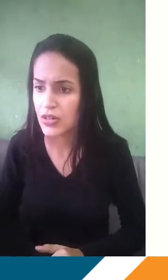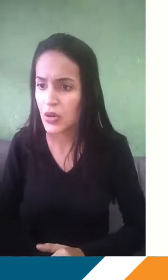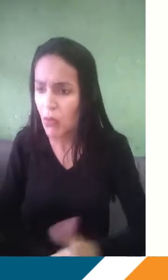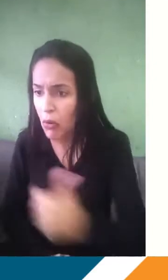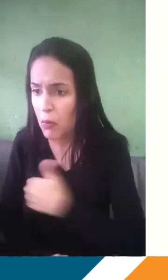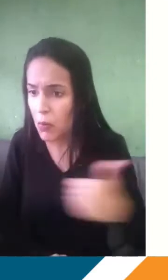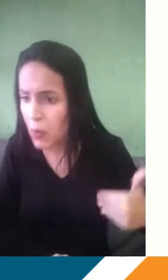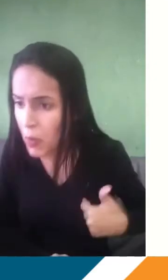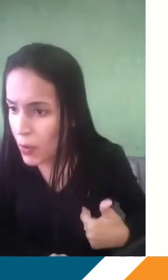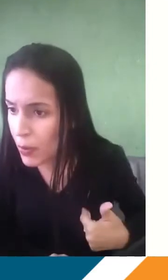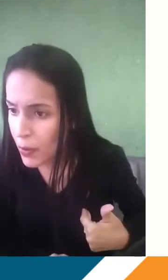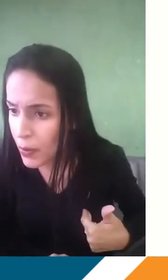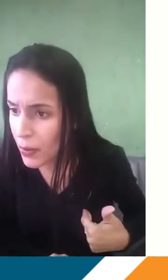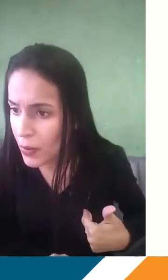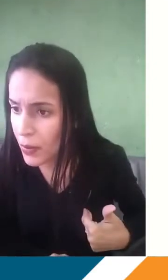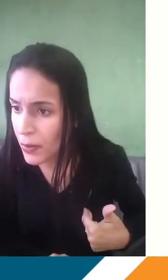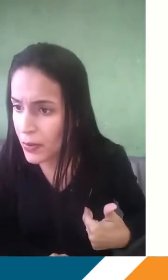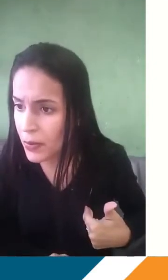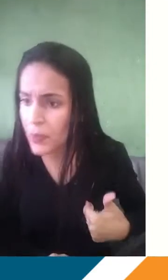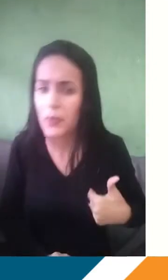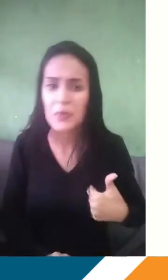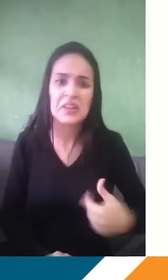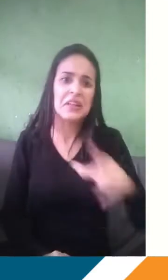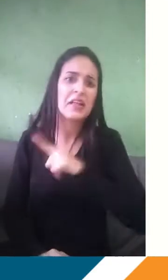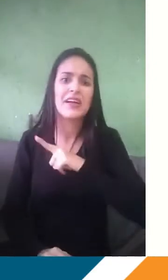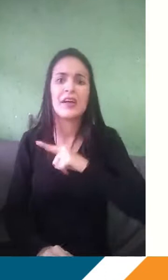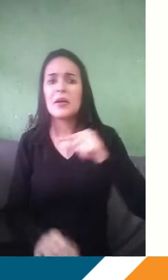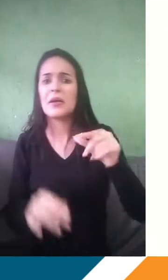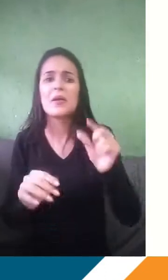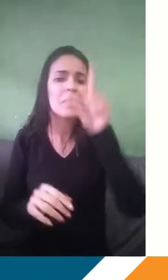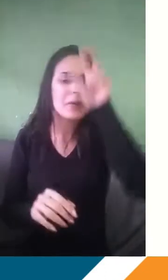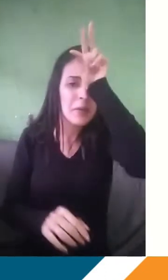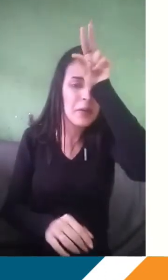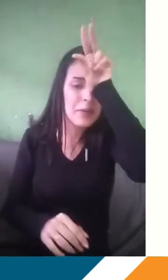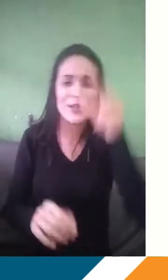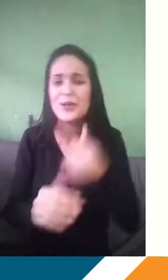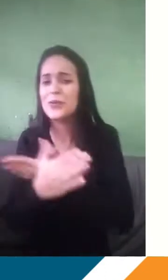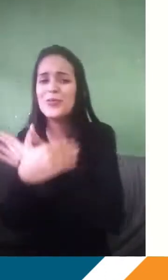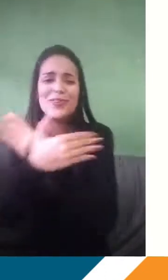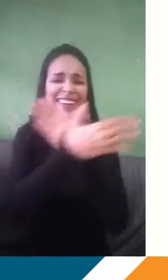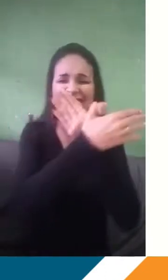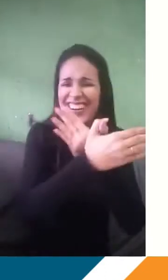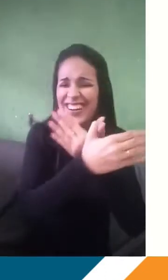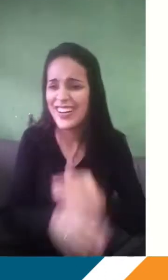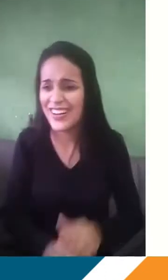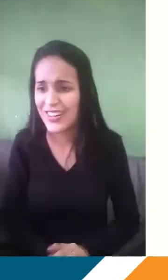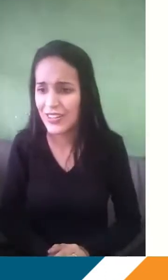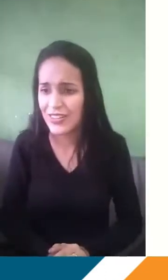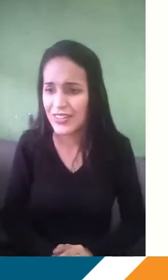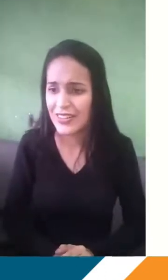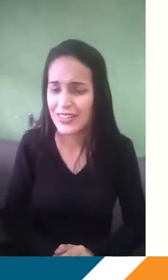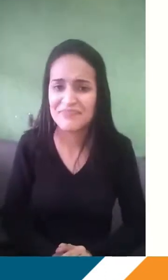doc, anfunfa, mabá, anfunfa. Macrocistes, pirifera. Abraçar